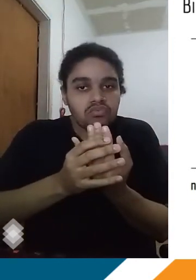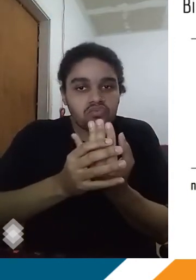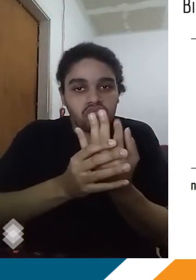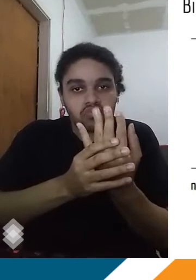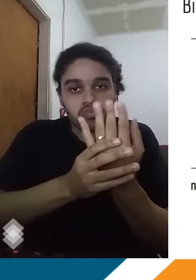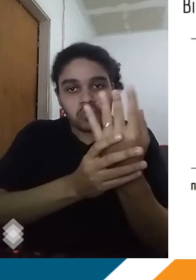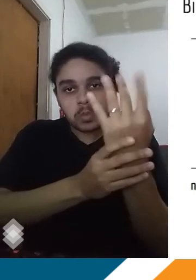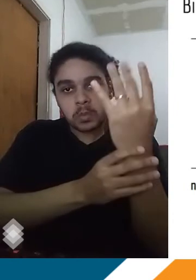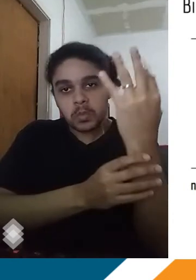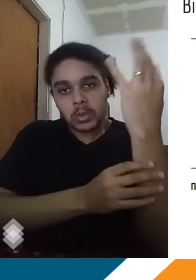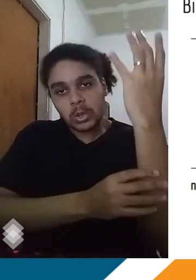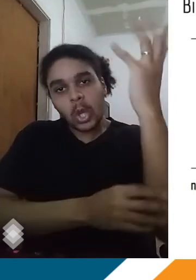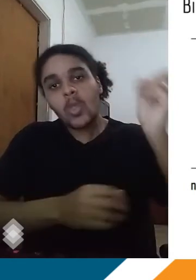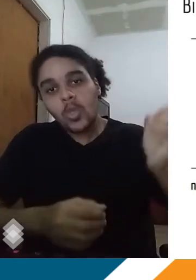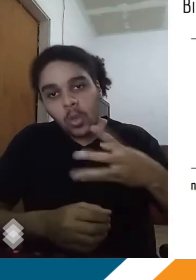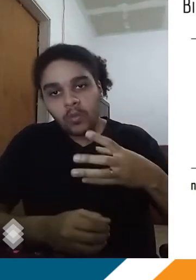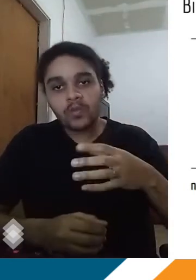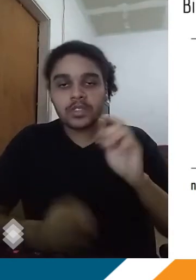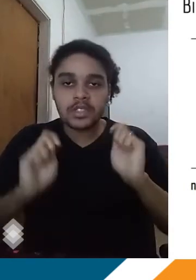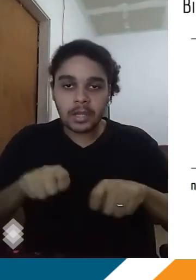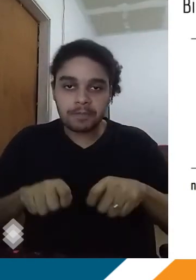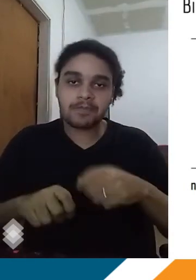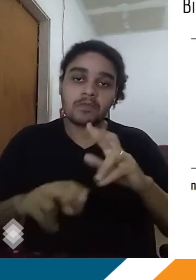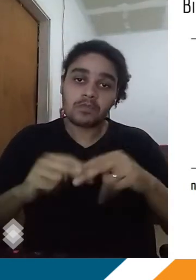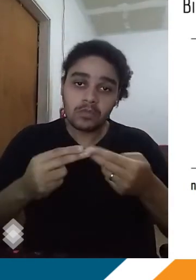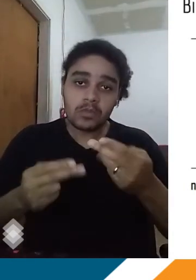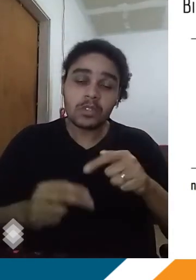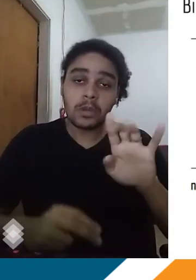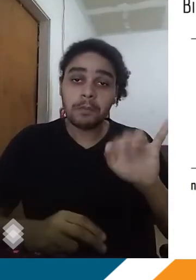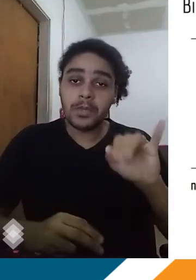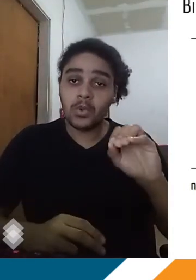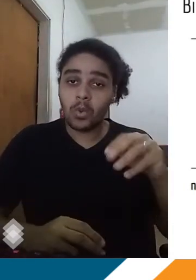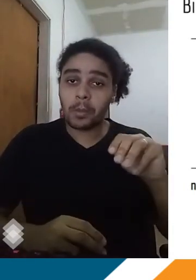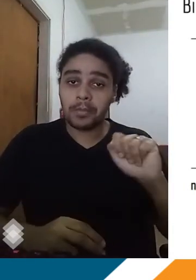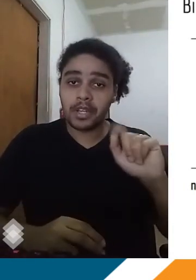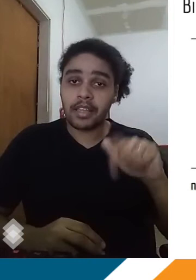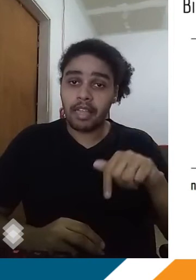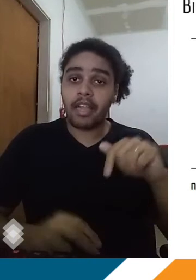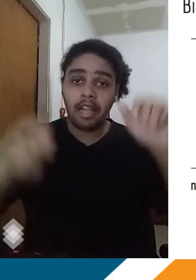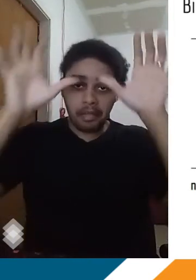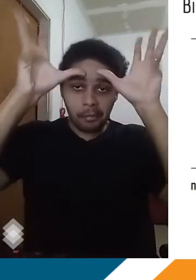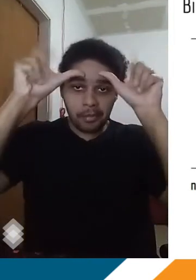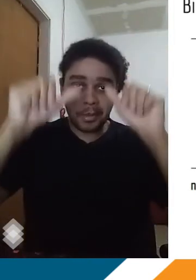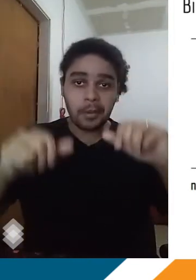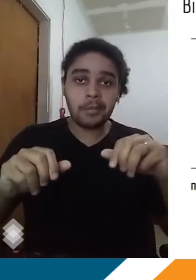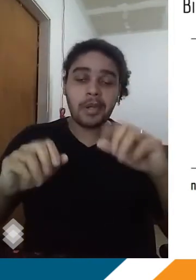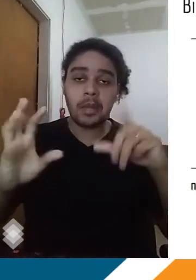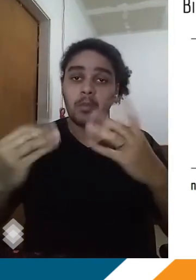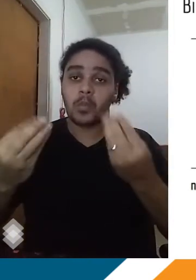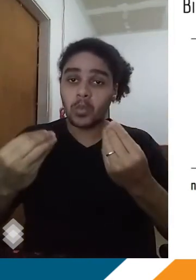o crescimento de novas espécies vegetativas. Por isso que o bioma amazônico é um bioma com